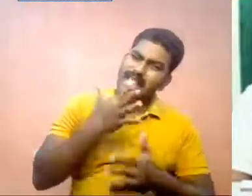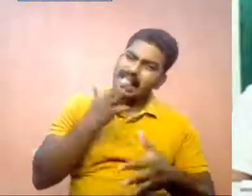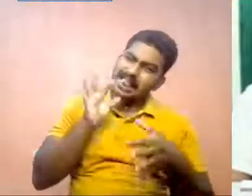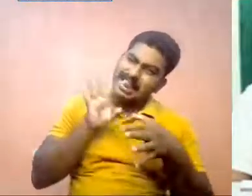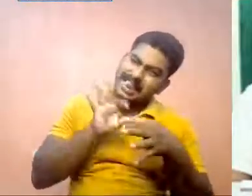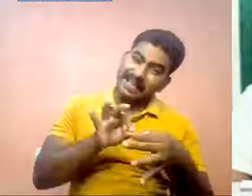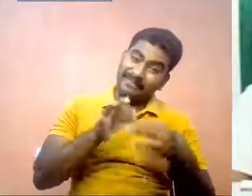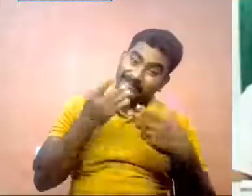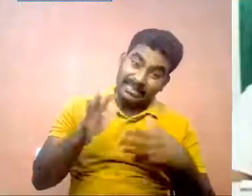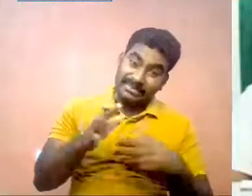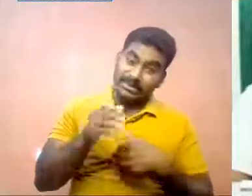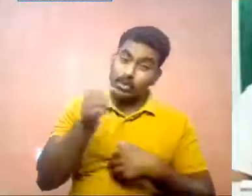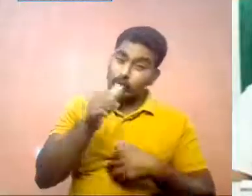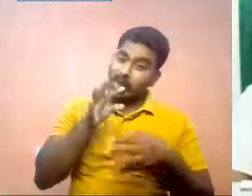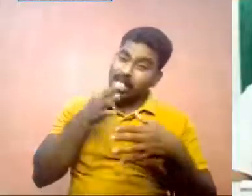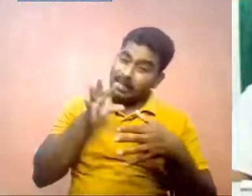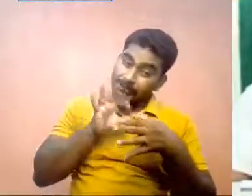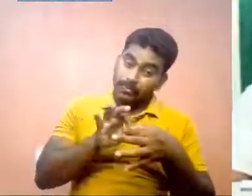കൗൺസിലിങ്ങും ഏറ്റവും പ്രധാനമാണ്.